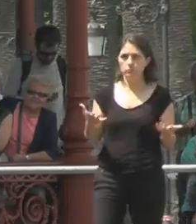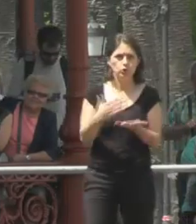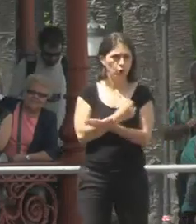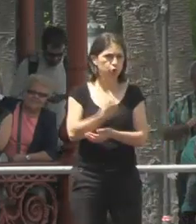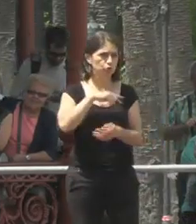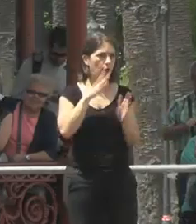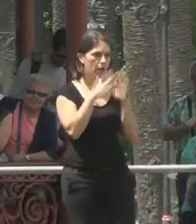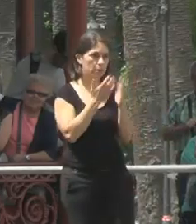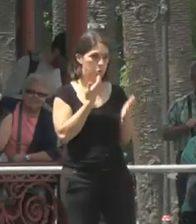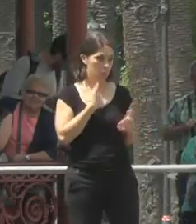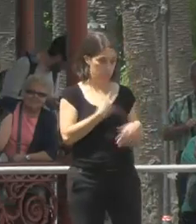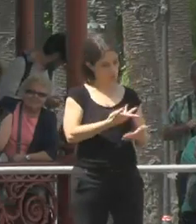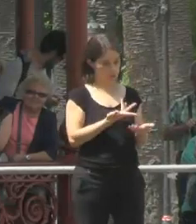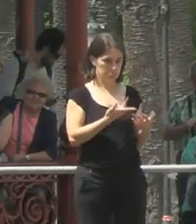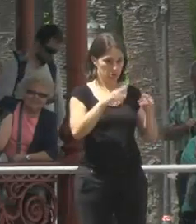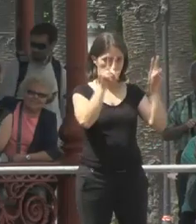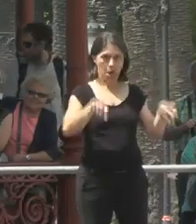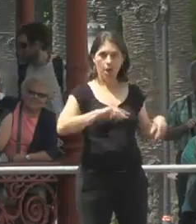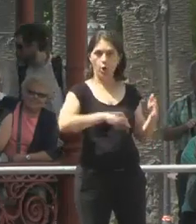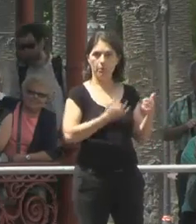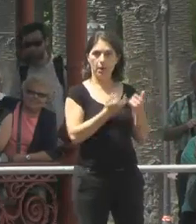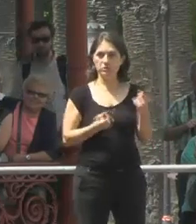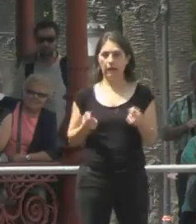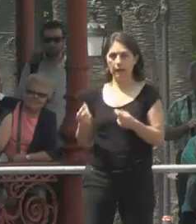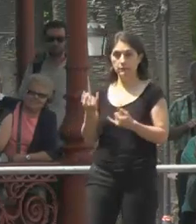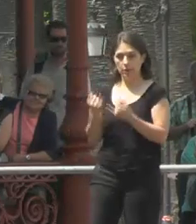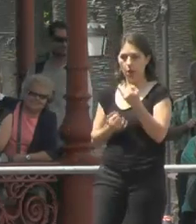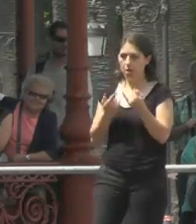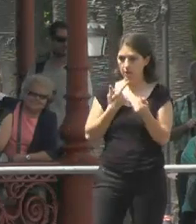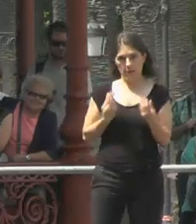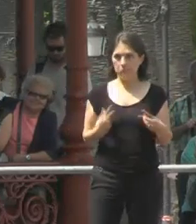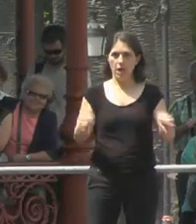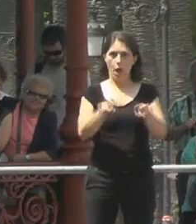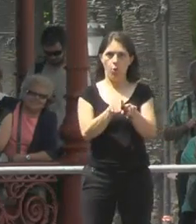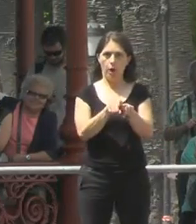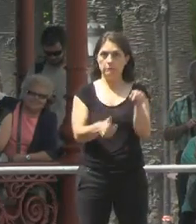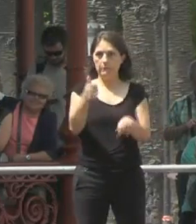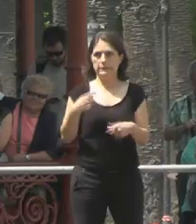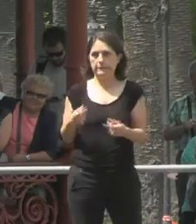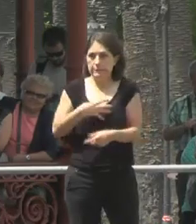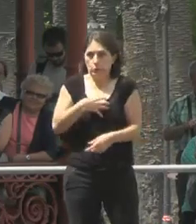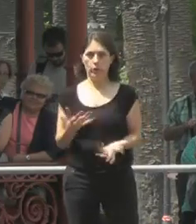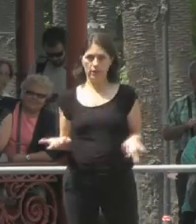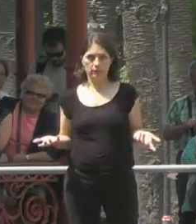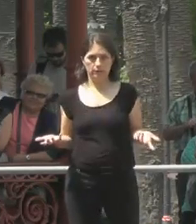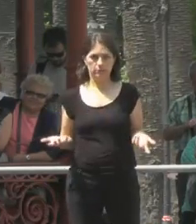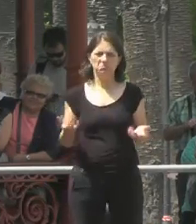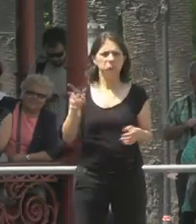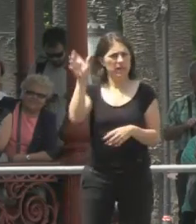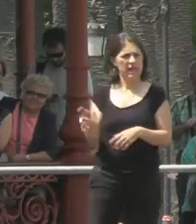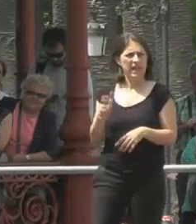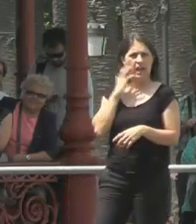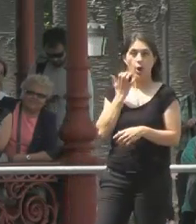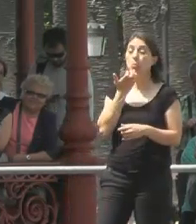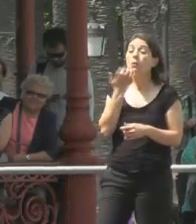casa, pues si tienes una nómina, pues vives conforme a lo que tienes, no tienes más. Por lo tanto, no gastas más. Se ve que Rajoy no sabía lo que